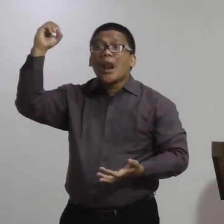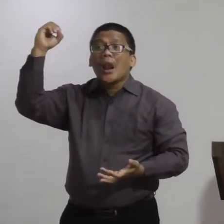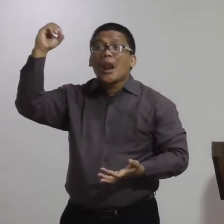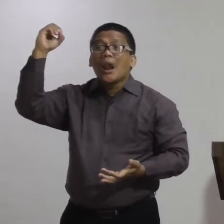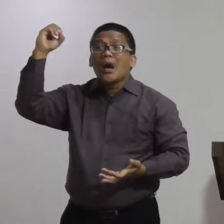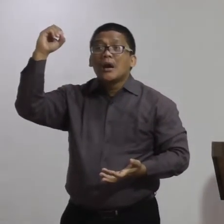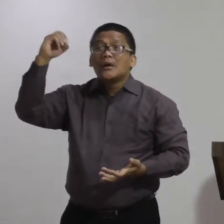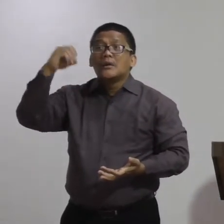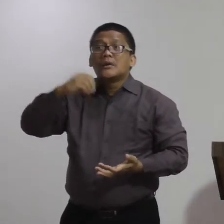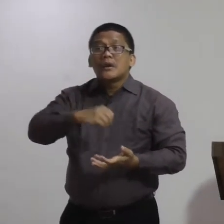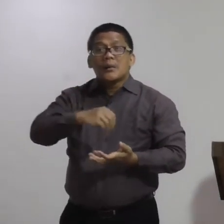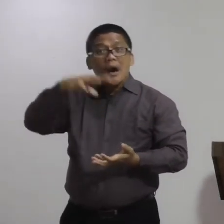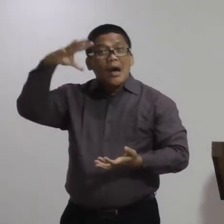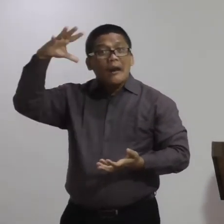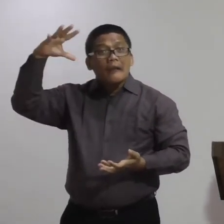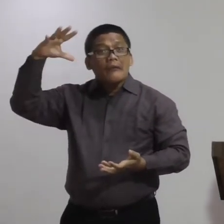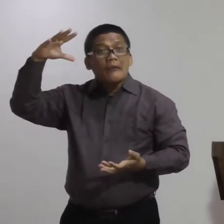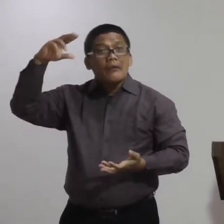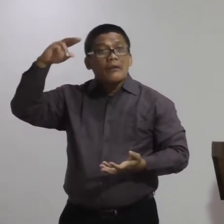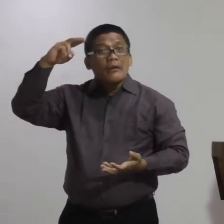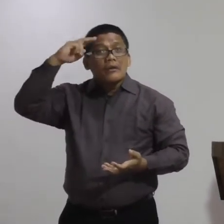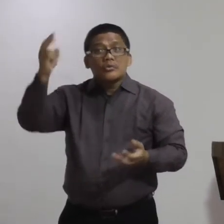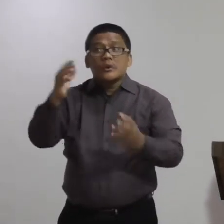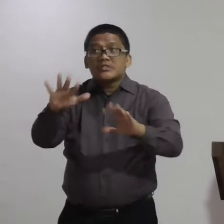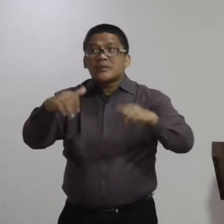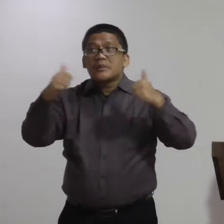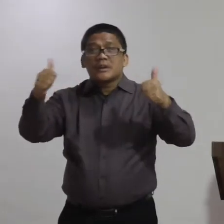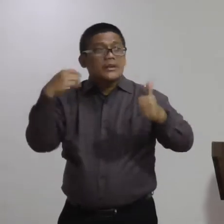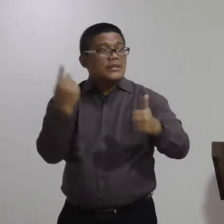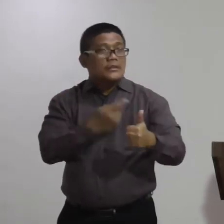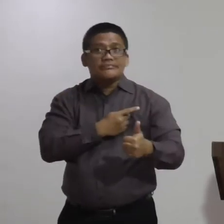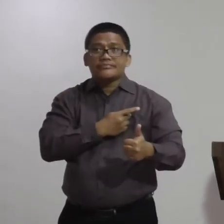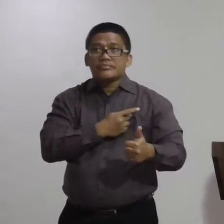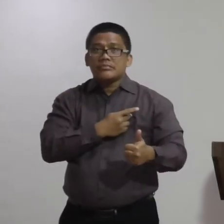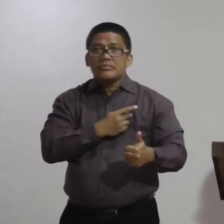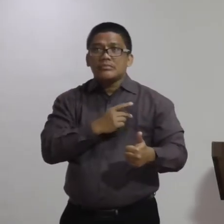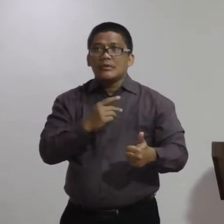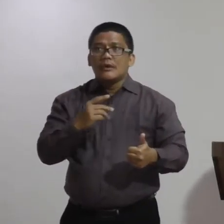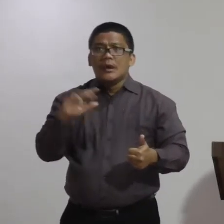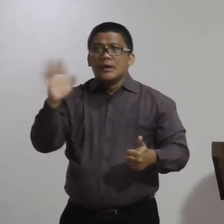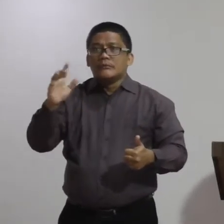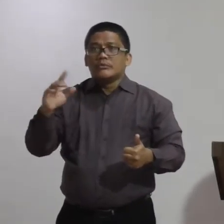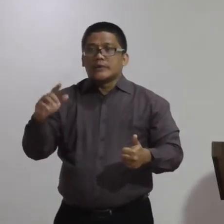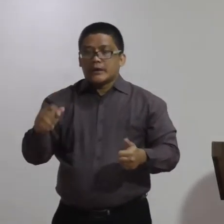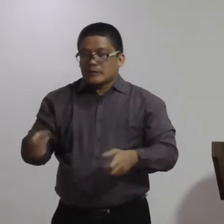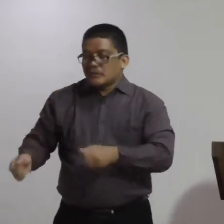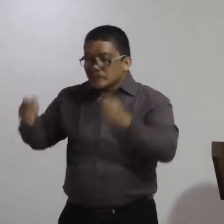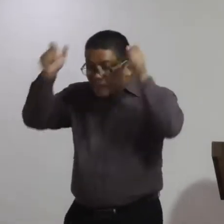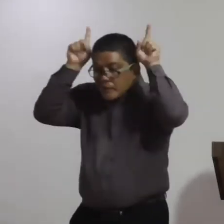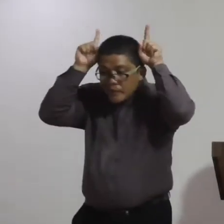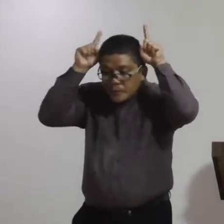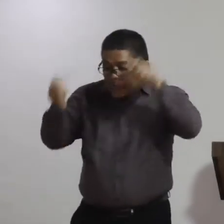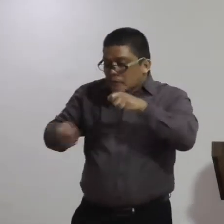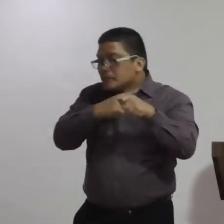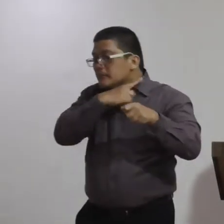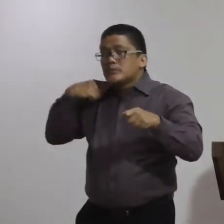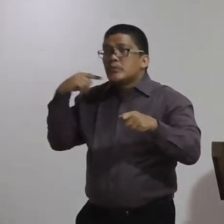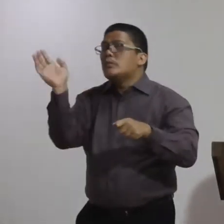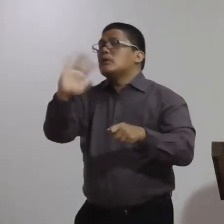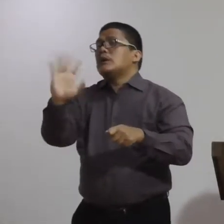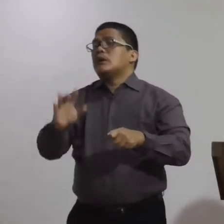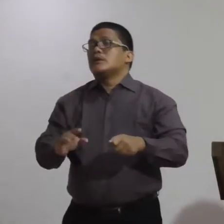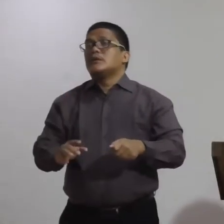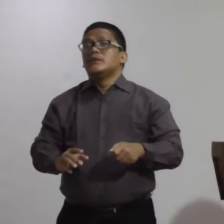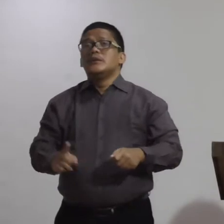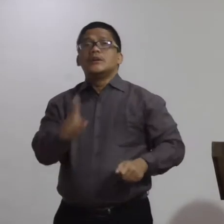kita, Ia selamatkan kita, ya, bukan korban yang lain, bukan lagi binatang-binatang yang kita korbankan, tapi